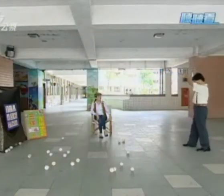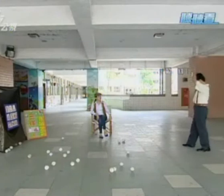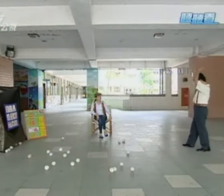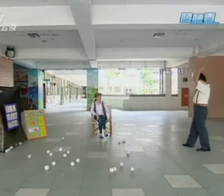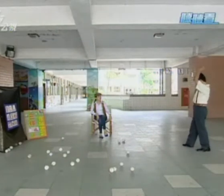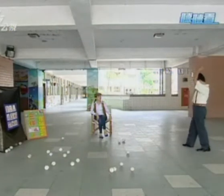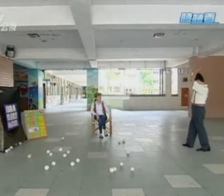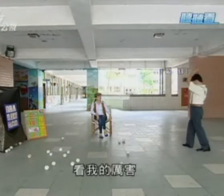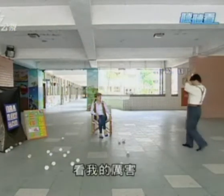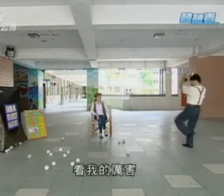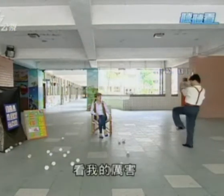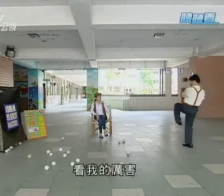嘿，看我的厉害啊，